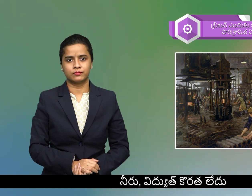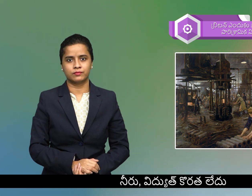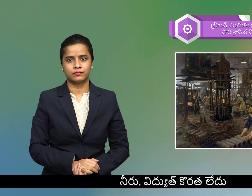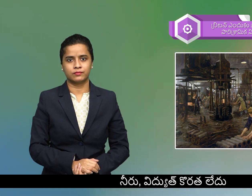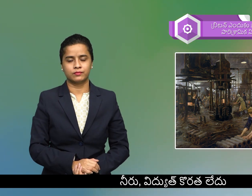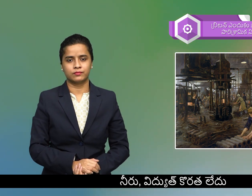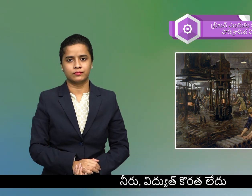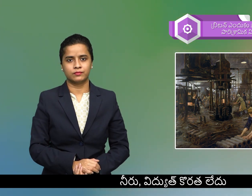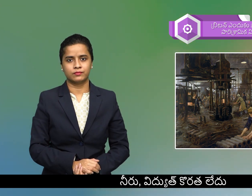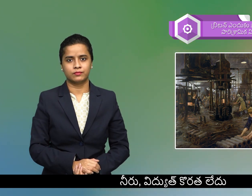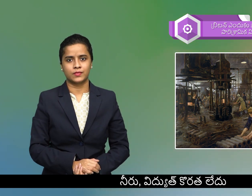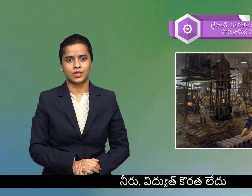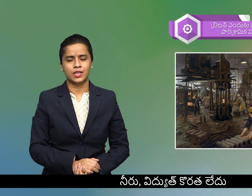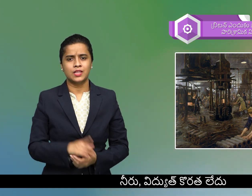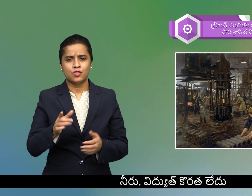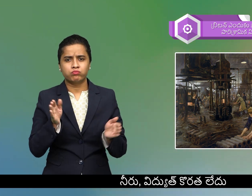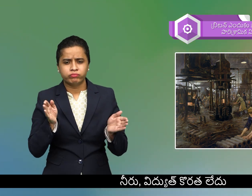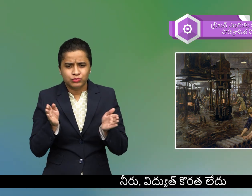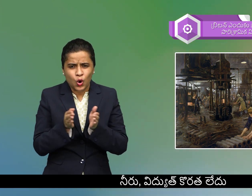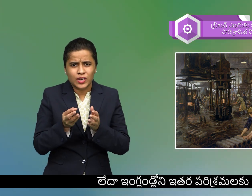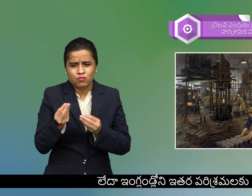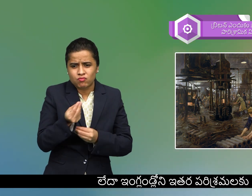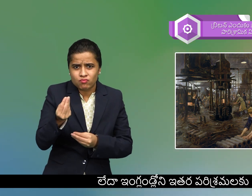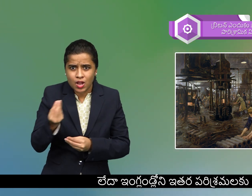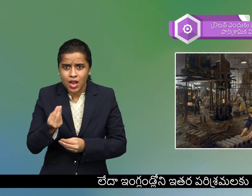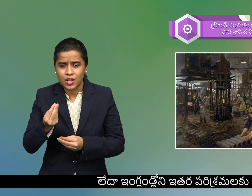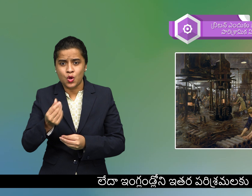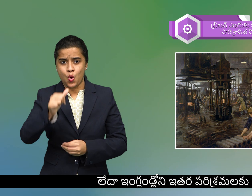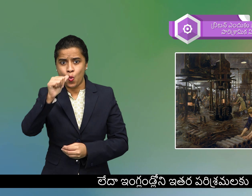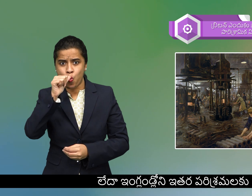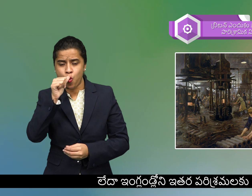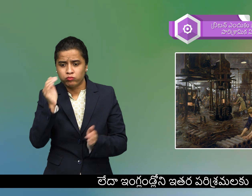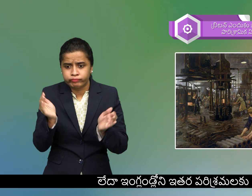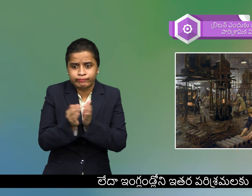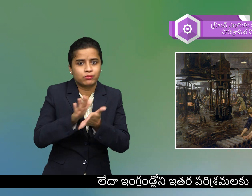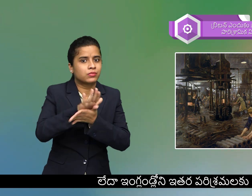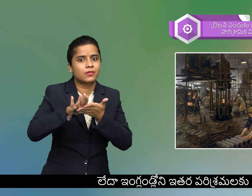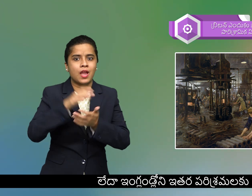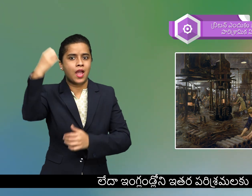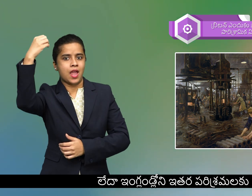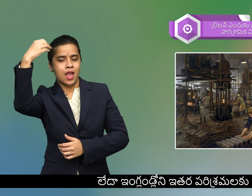నీరు, విద్యుత్ కొరత లేదు. లేదా ఇంగ్లాండ్లోని ఇతర పరిశ్రమలకు